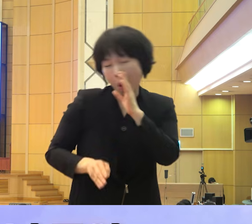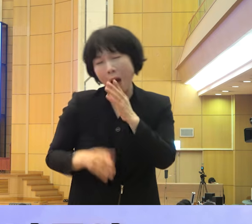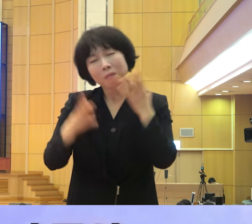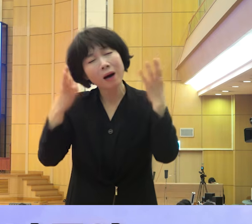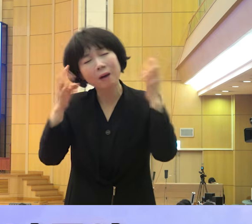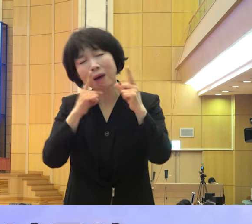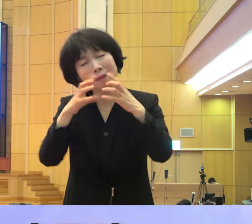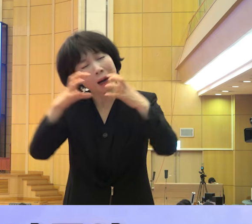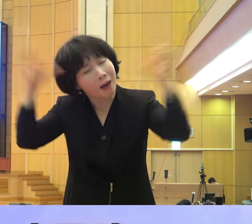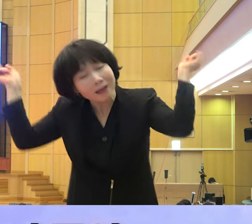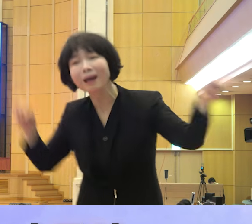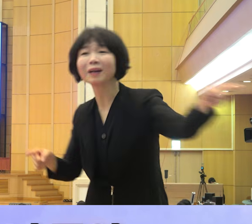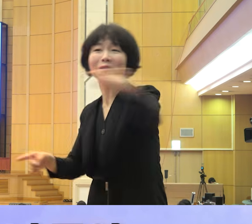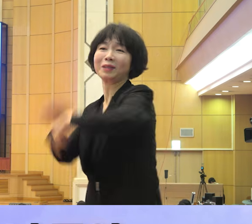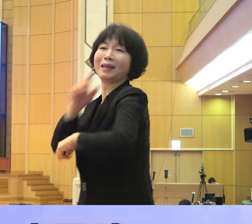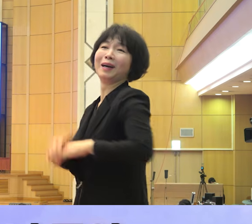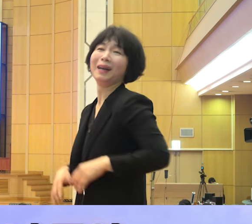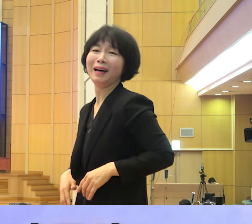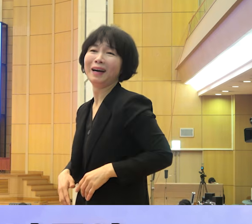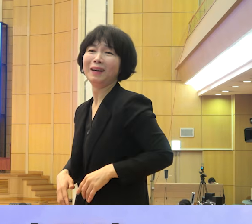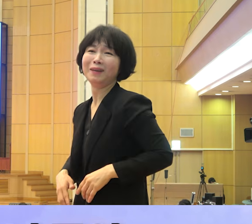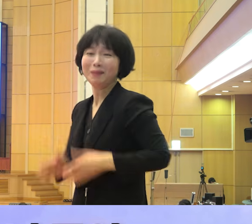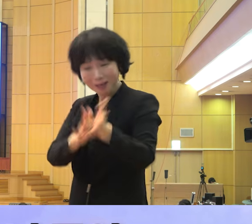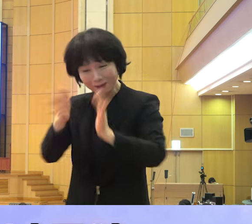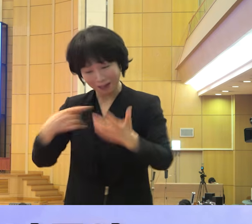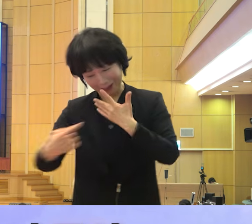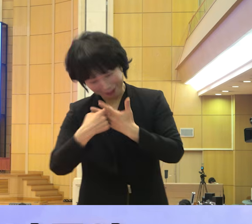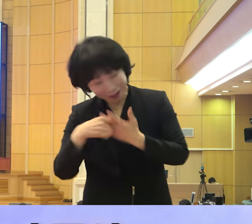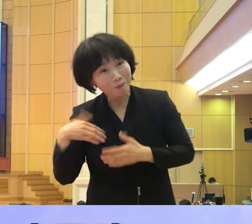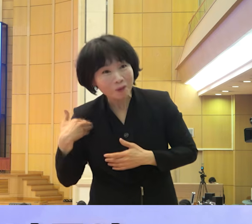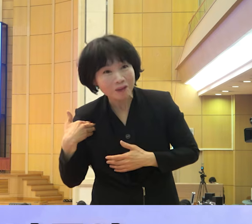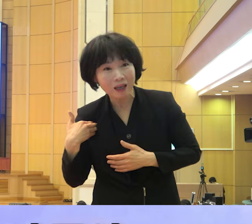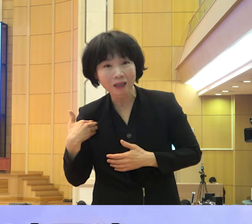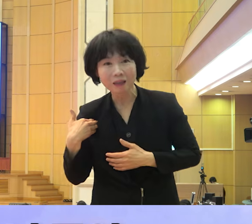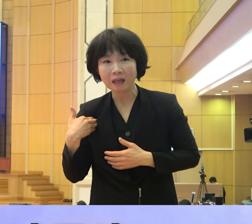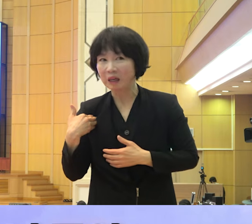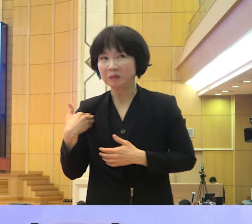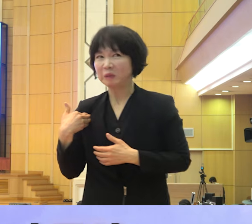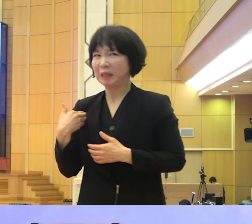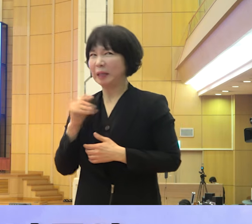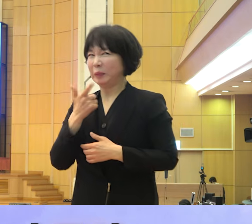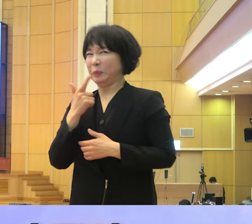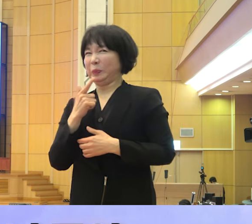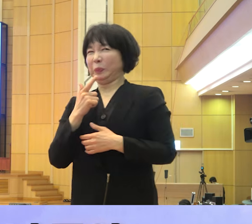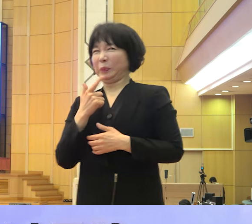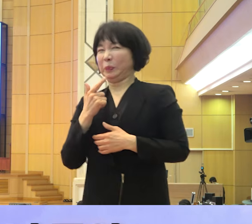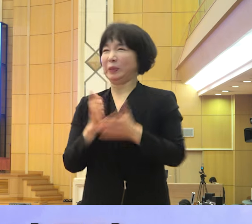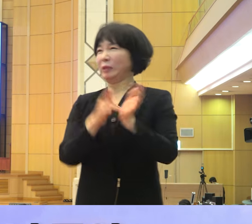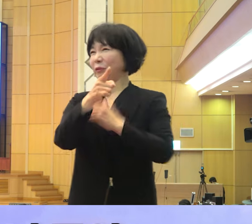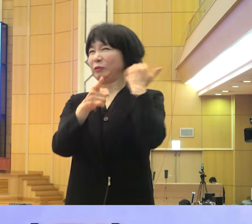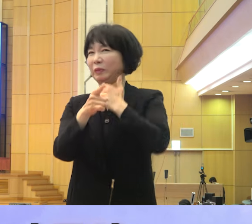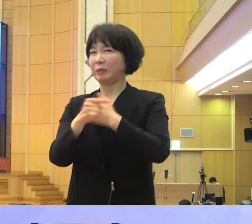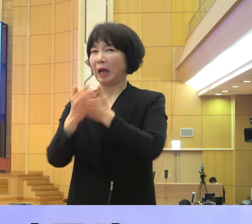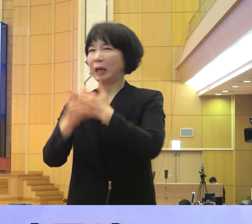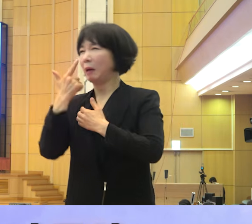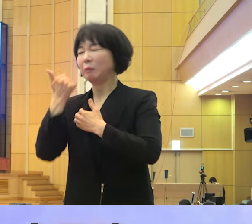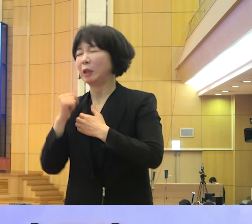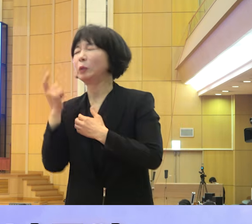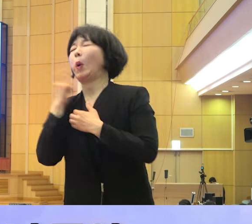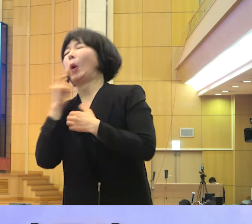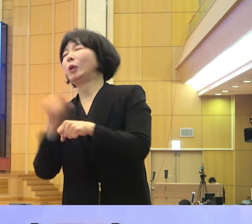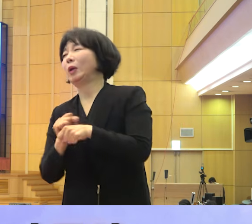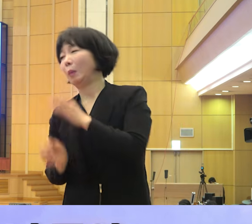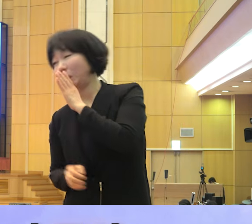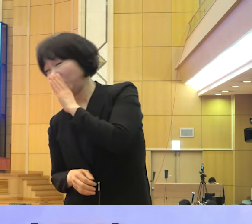깨닫지 못하고 알지 못하다 보니까 그렇게 말이 많지. 요셉의 아들이니, 지가